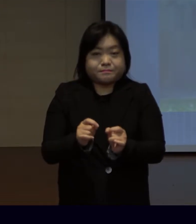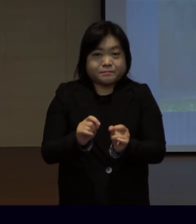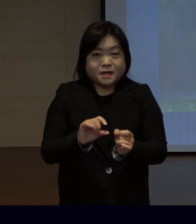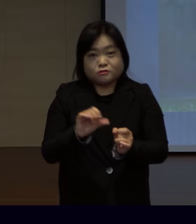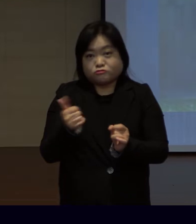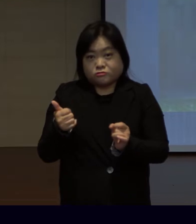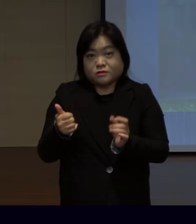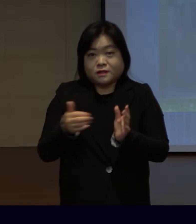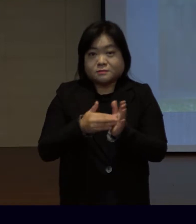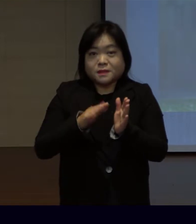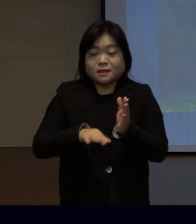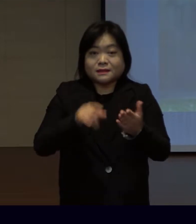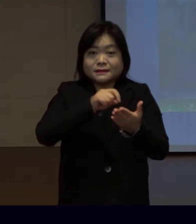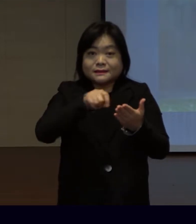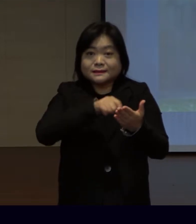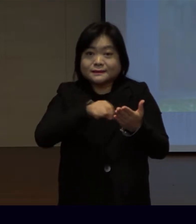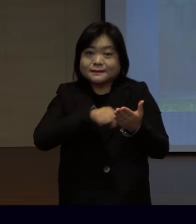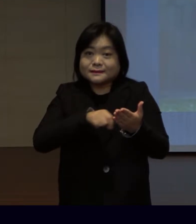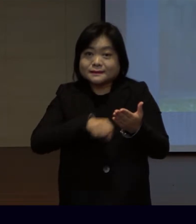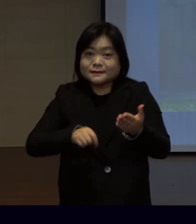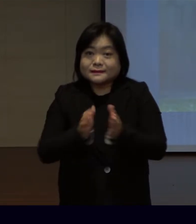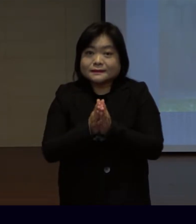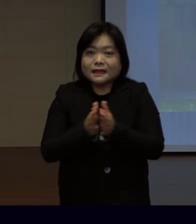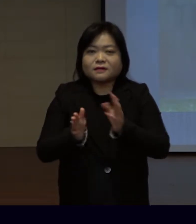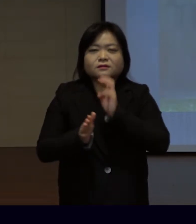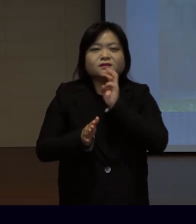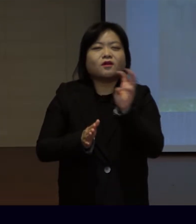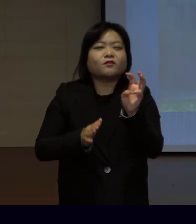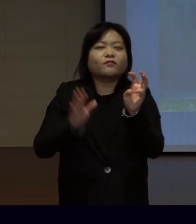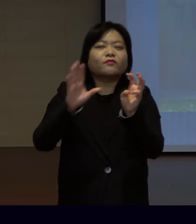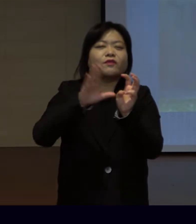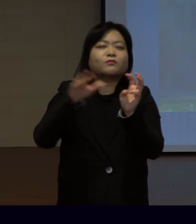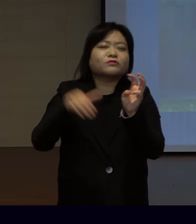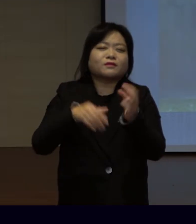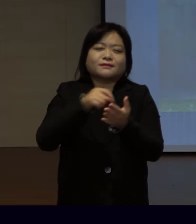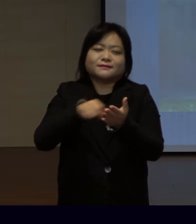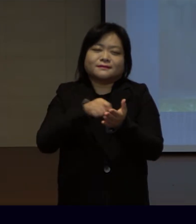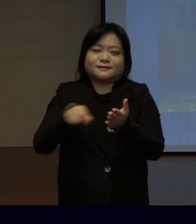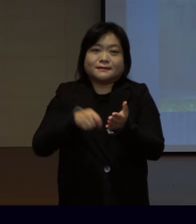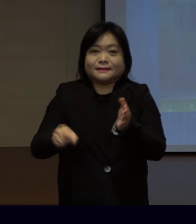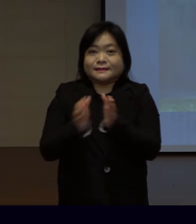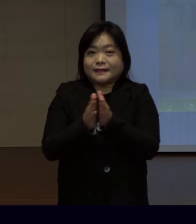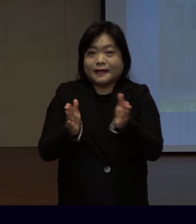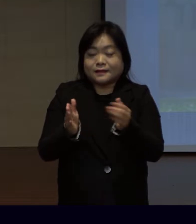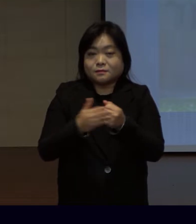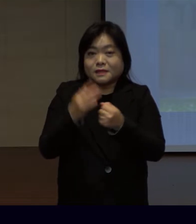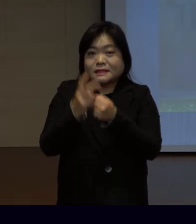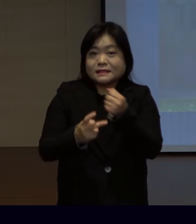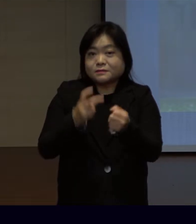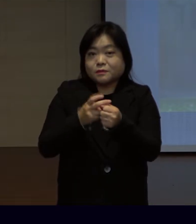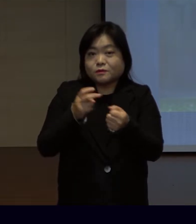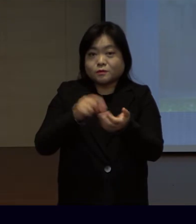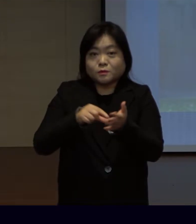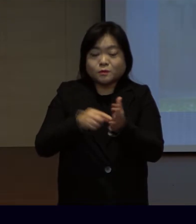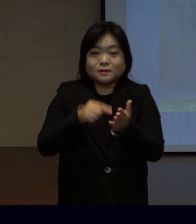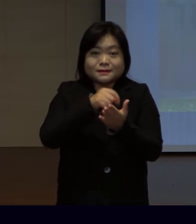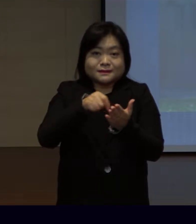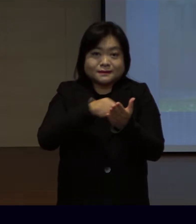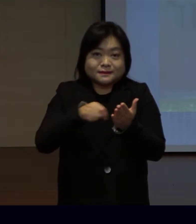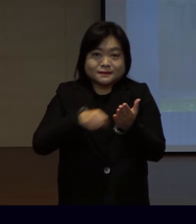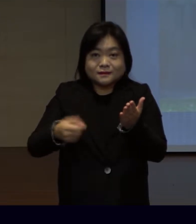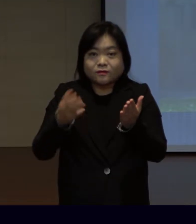그리고 게다가 글쓰기는 30살 정도에 정식으로 시작을 했습니다. 20년 정도 글을 쓰는데